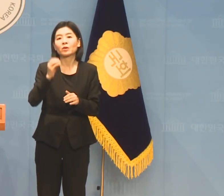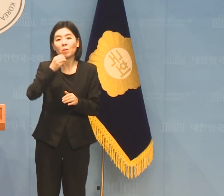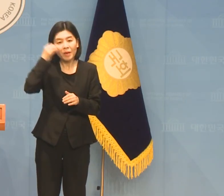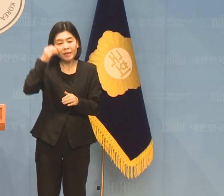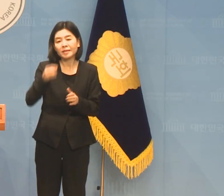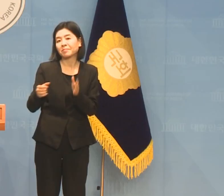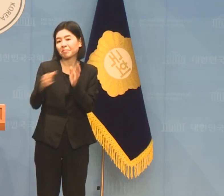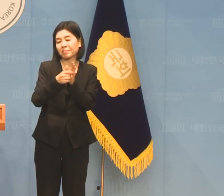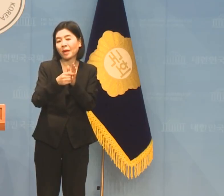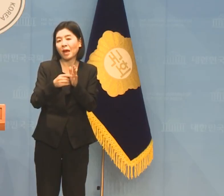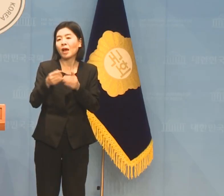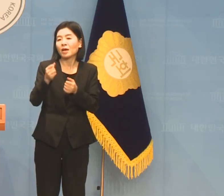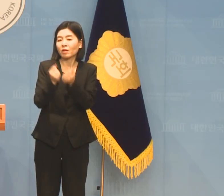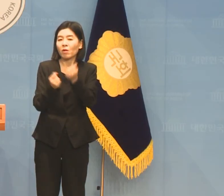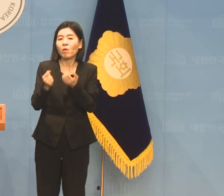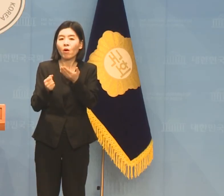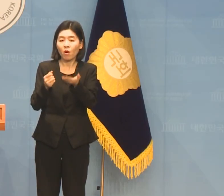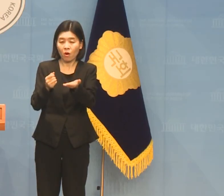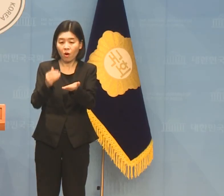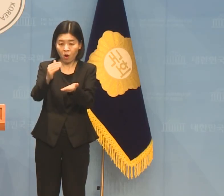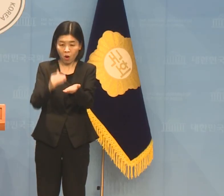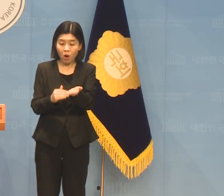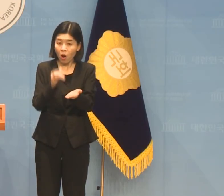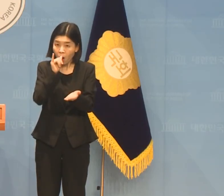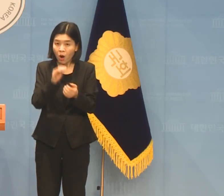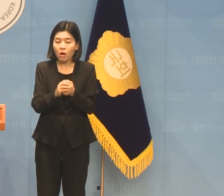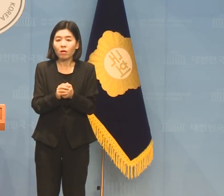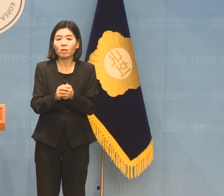안내하고 있습니다. 문제는 이 예시 문구가